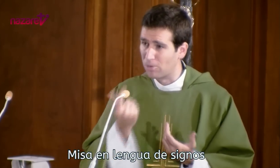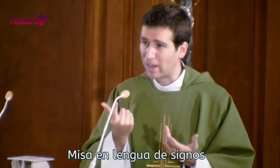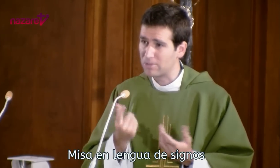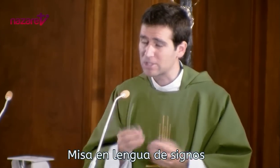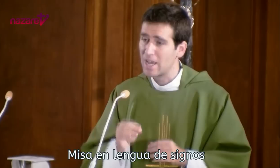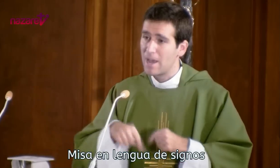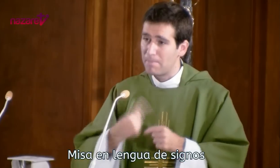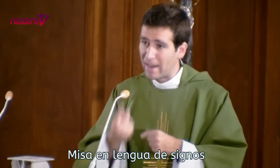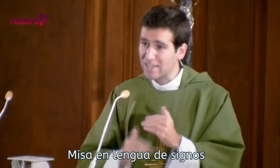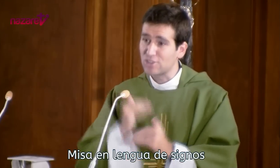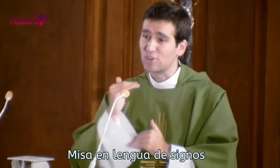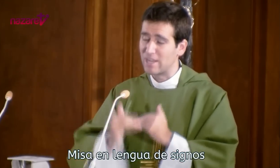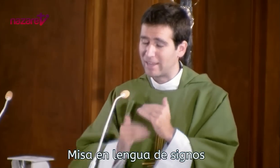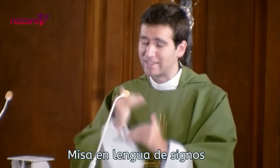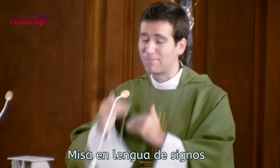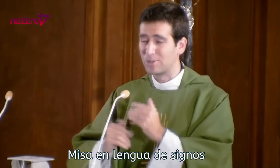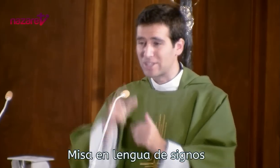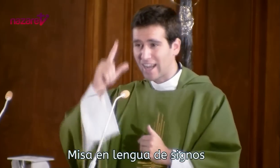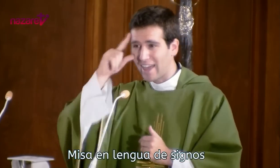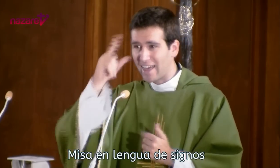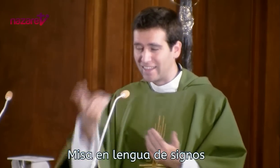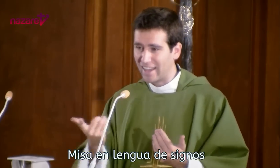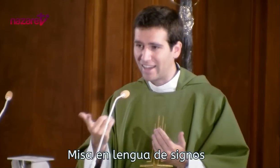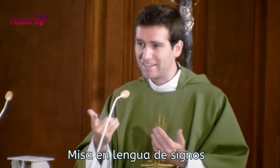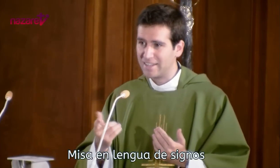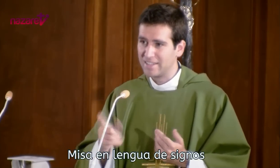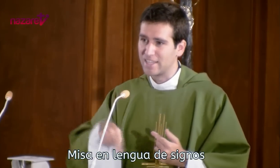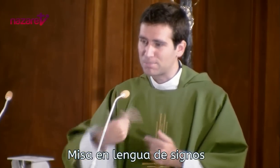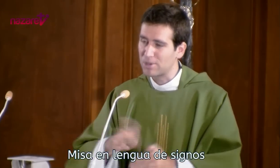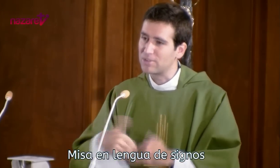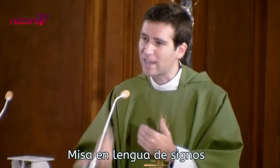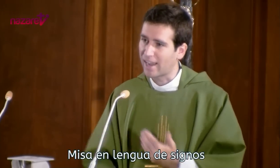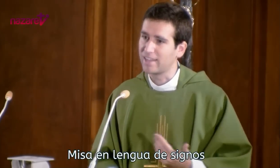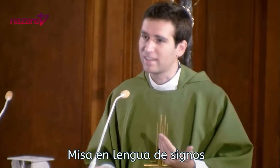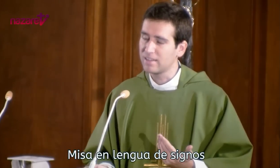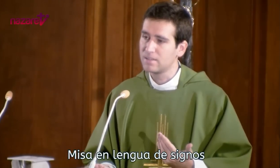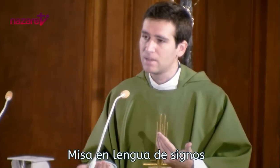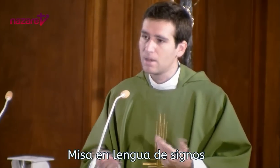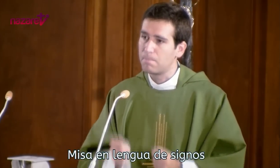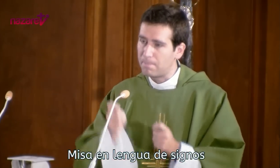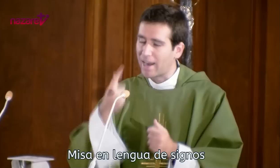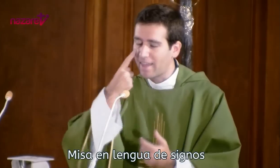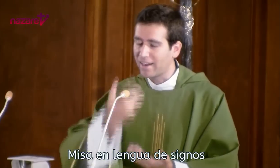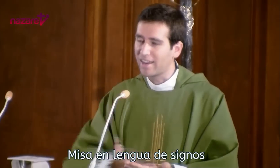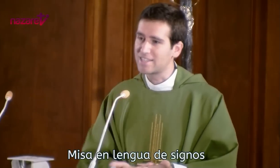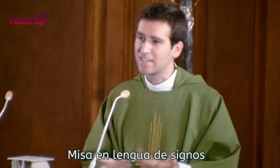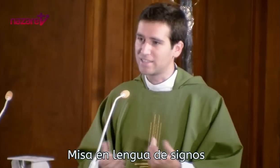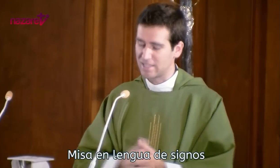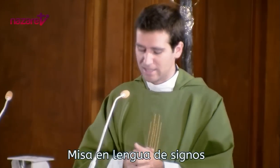comulgamos, para eso nos levantamos cada día después de una caída, para dar ese testimonio.